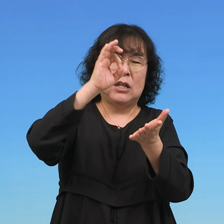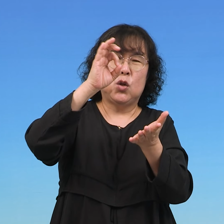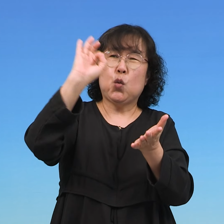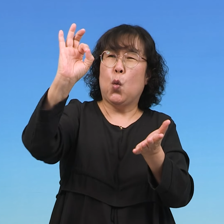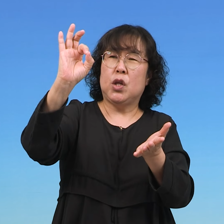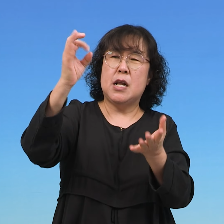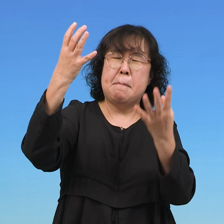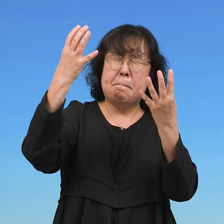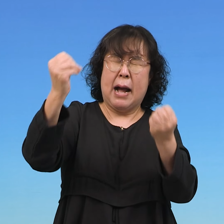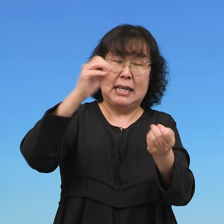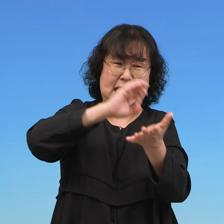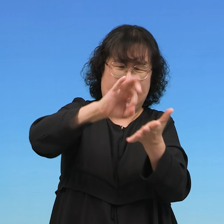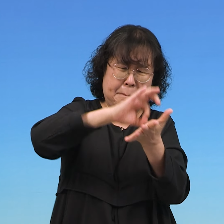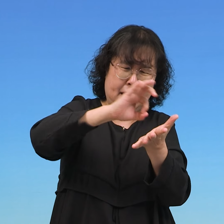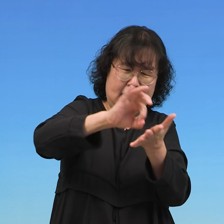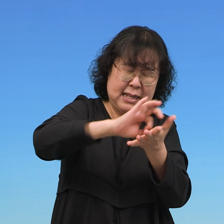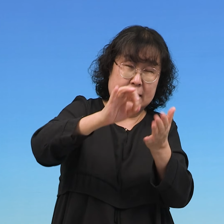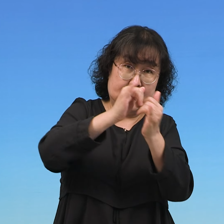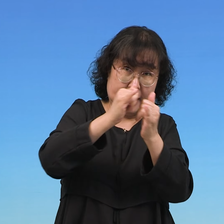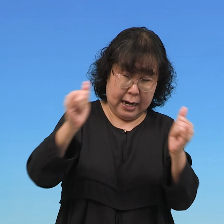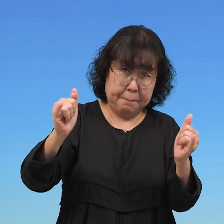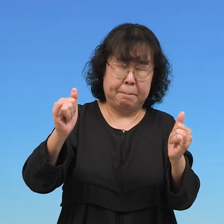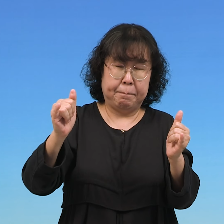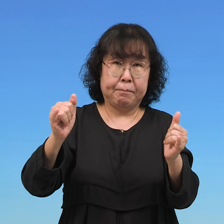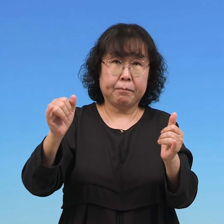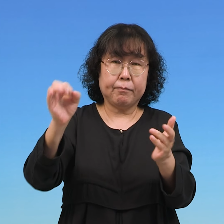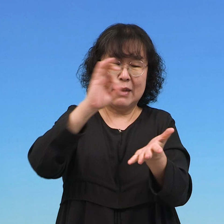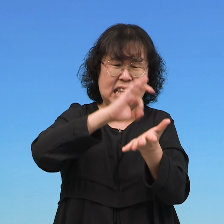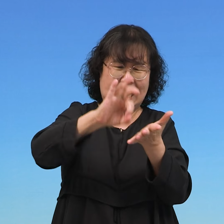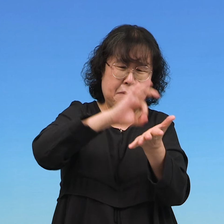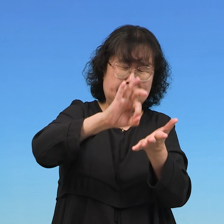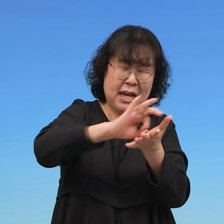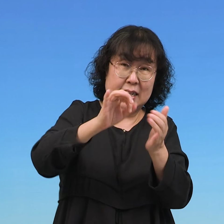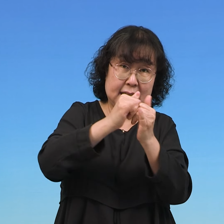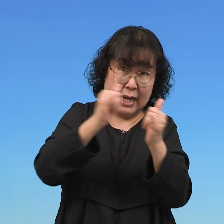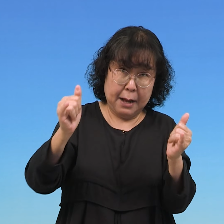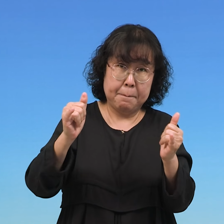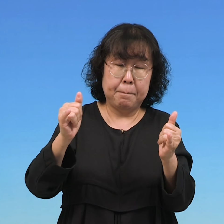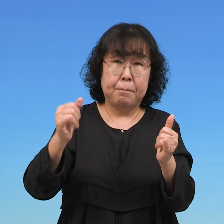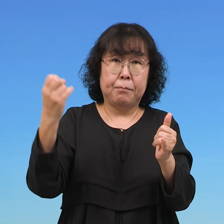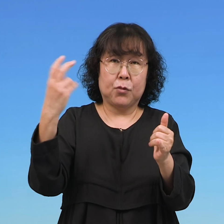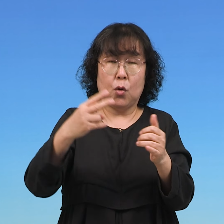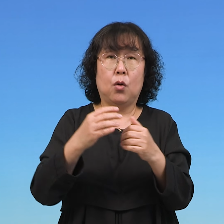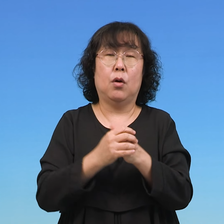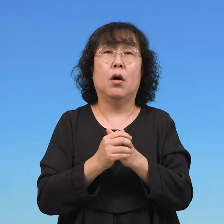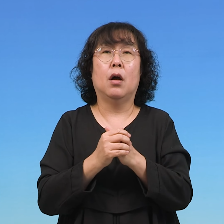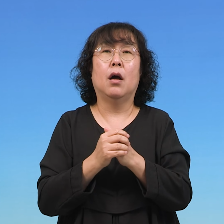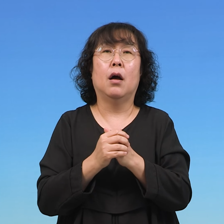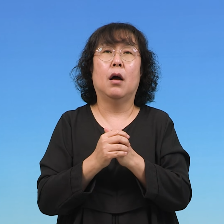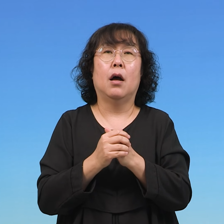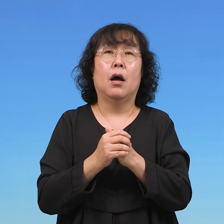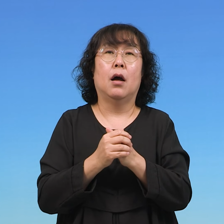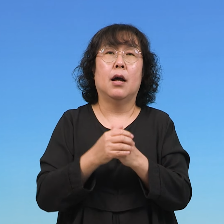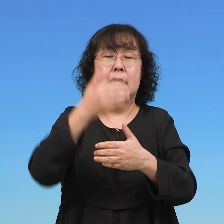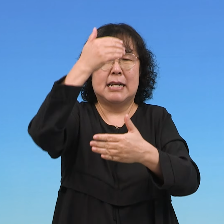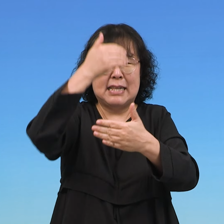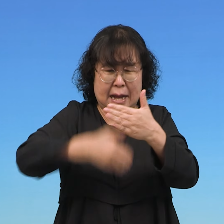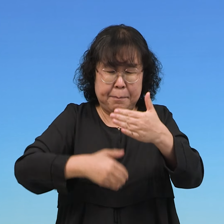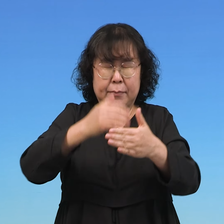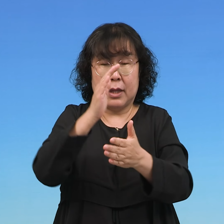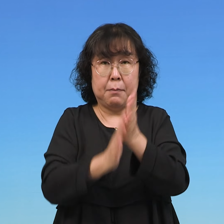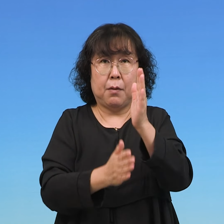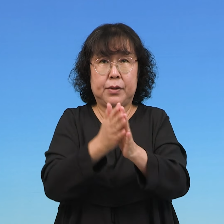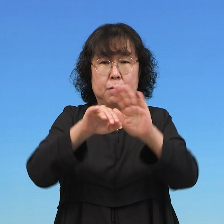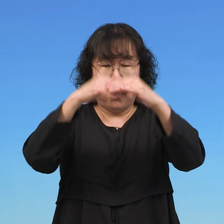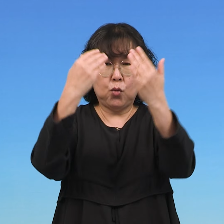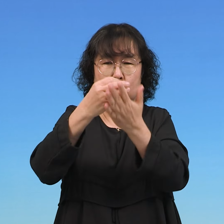이게 프레디글이에요. 그리고 또 낭비하는, 이게 프레디글이에요. 그리고 또 이런 뜻이 있습니다.